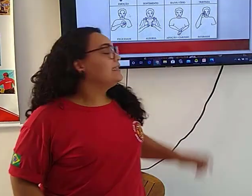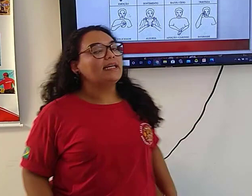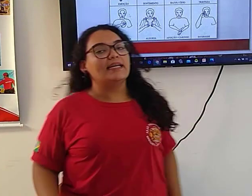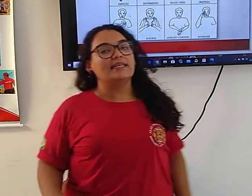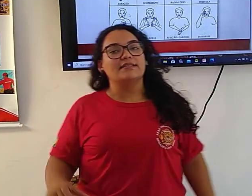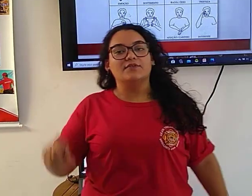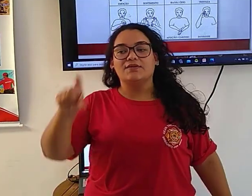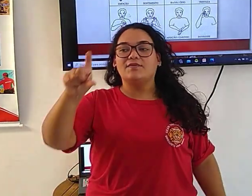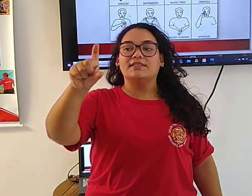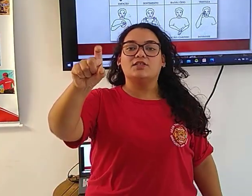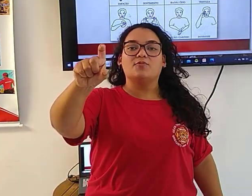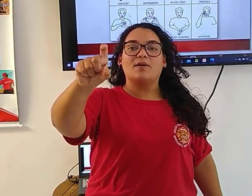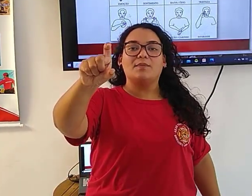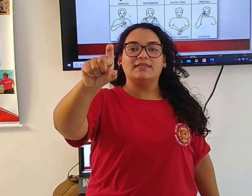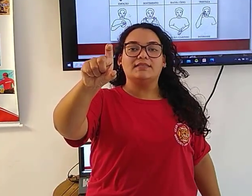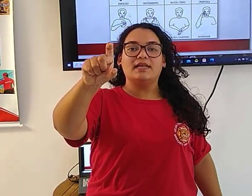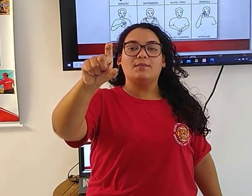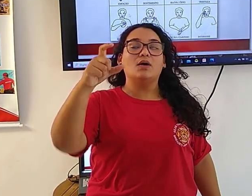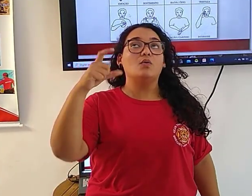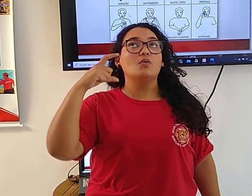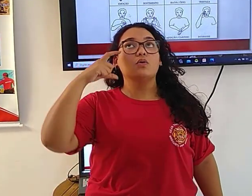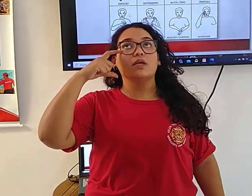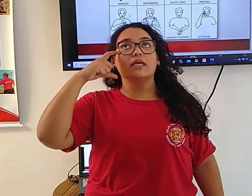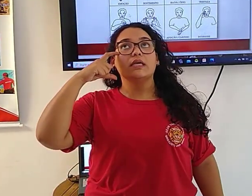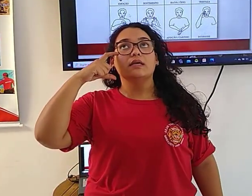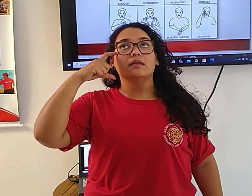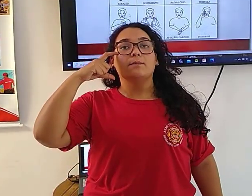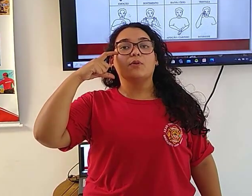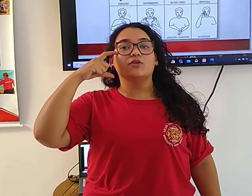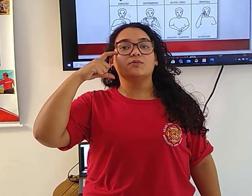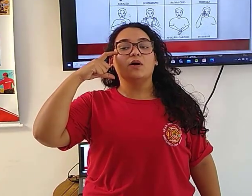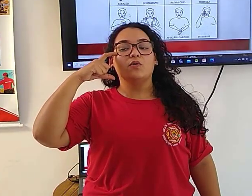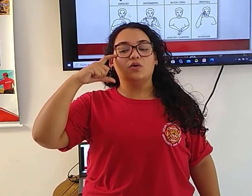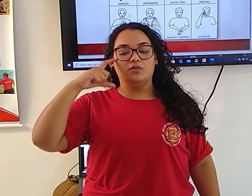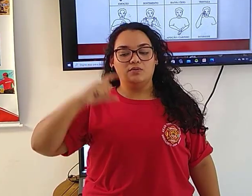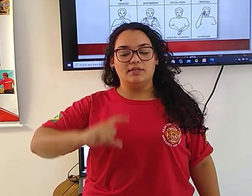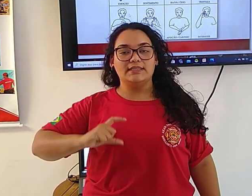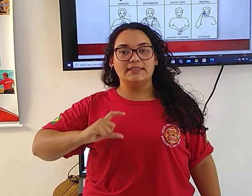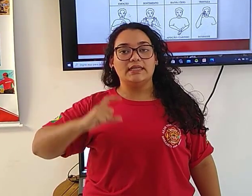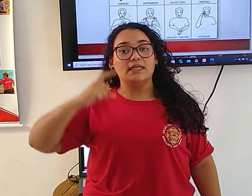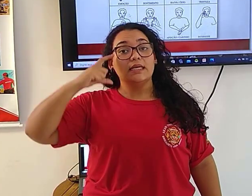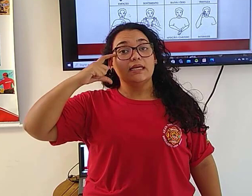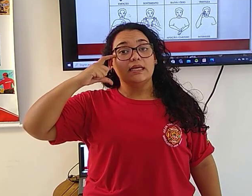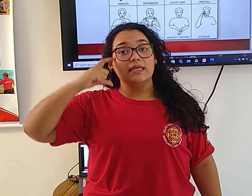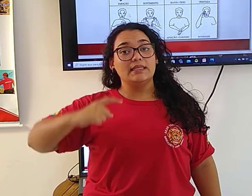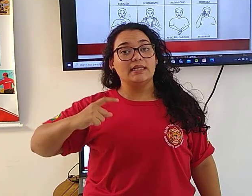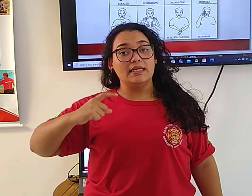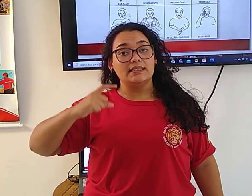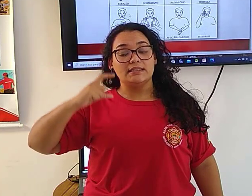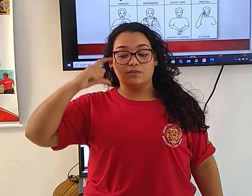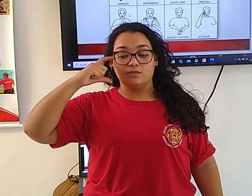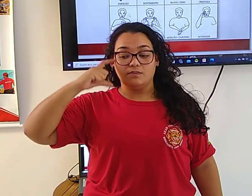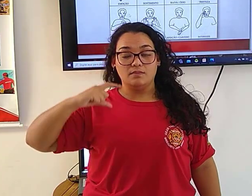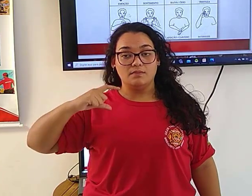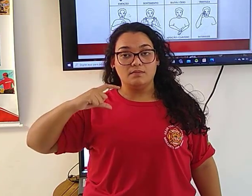Interesse, você vai fazer tipo com a pinça na mão, próximo ao olho, descer. Interesse.